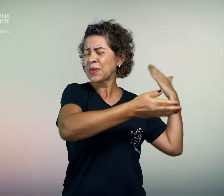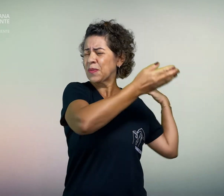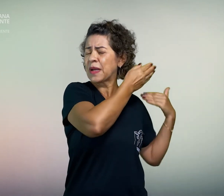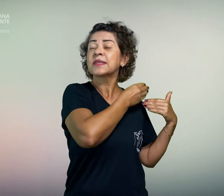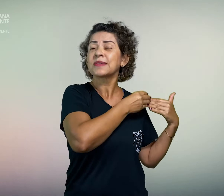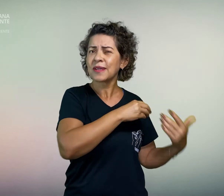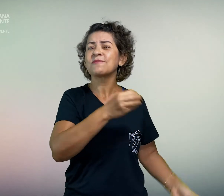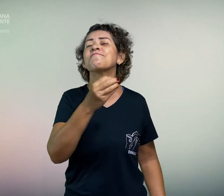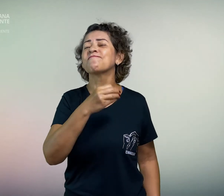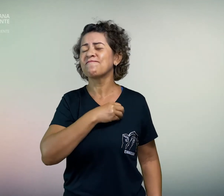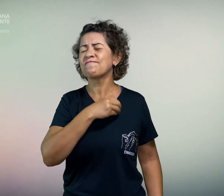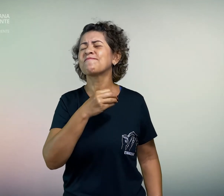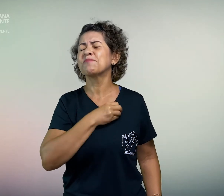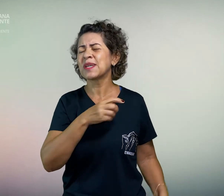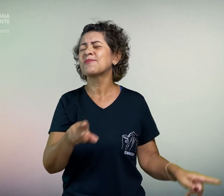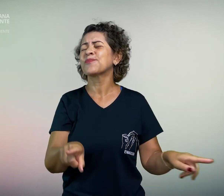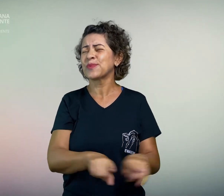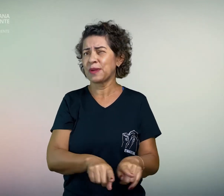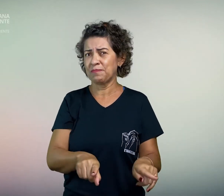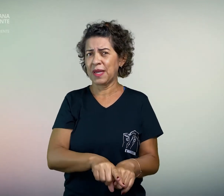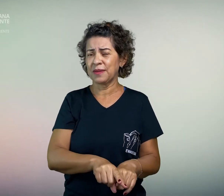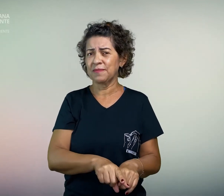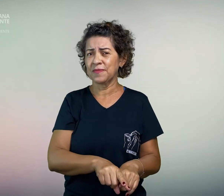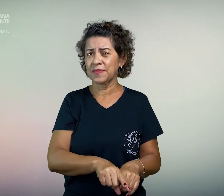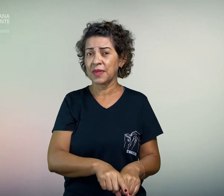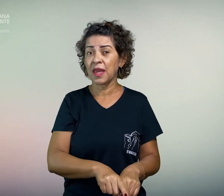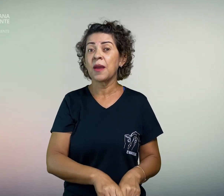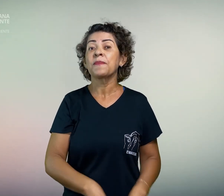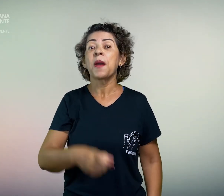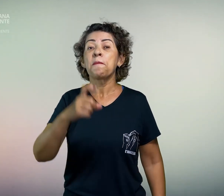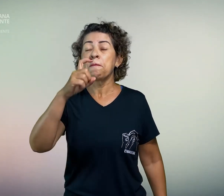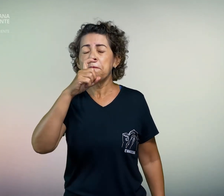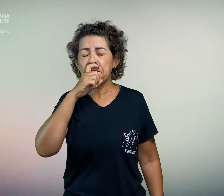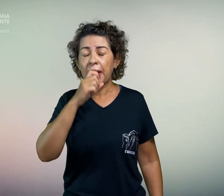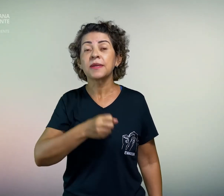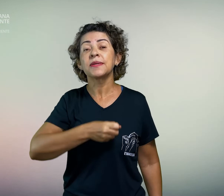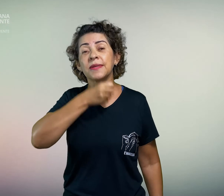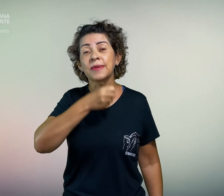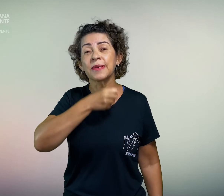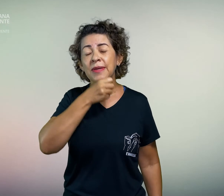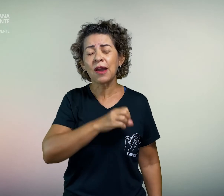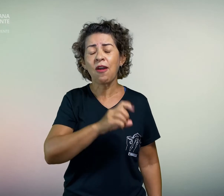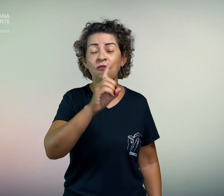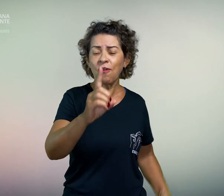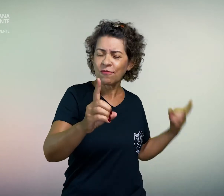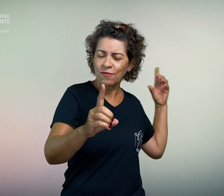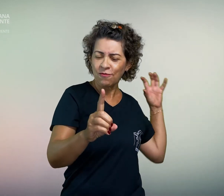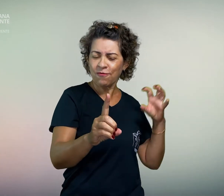avós. Muitas vezes não percebemos o quão influenciados